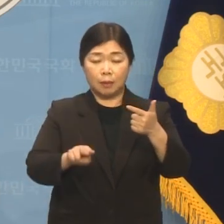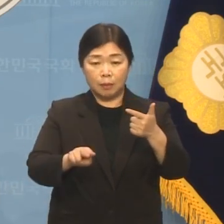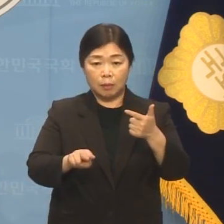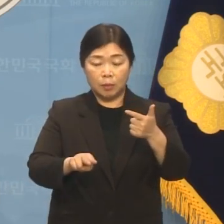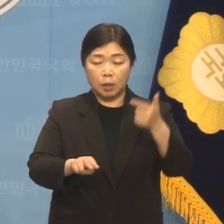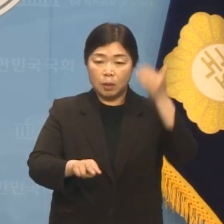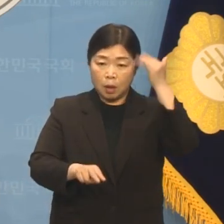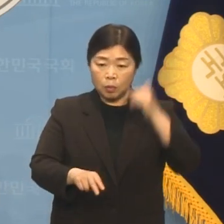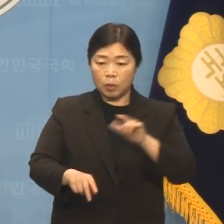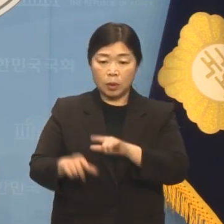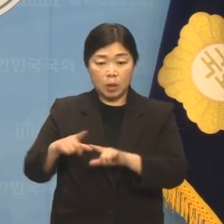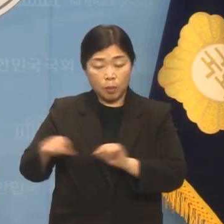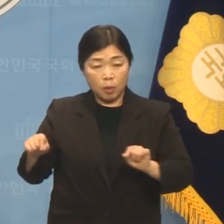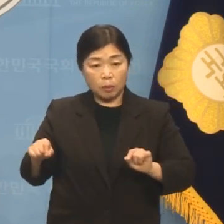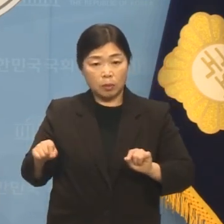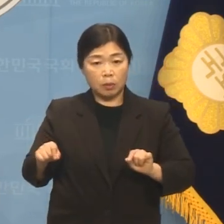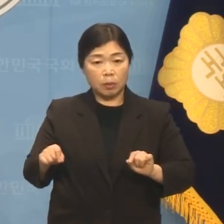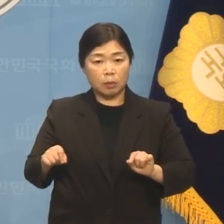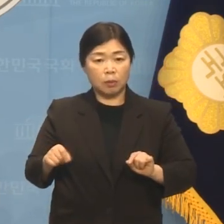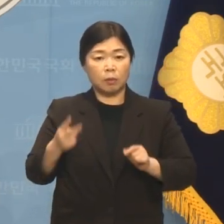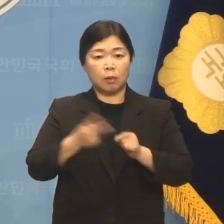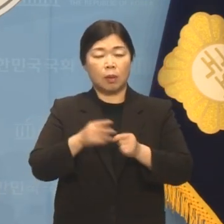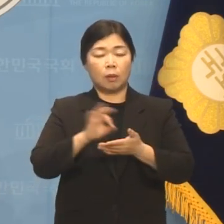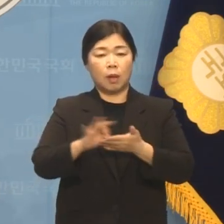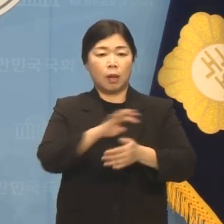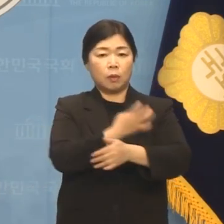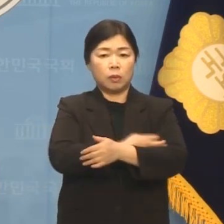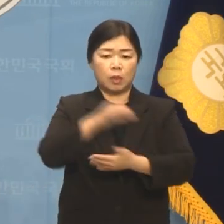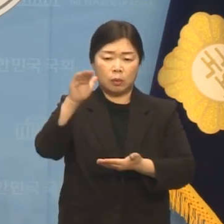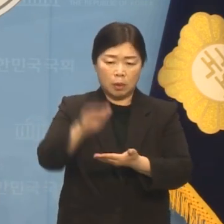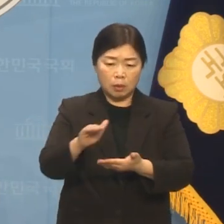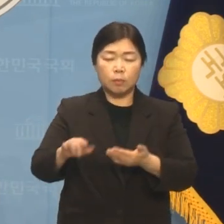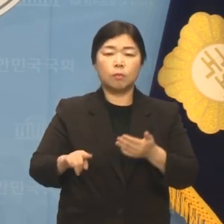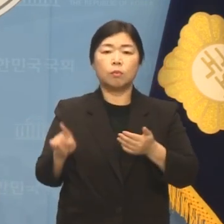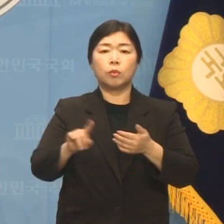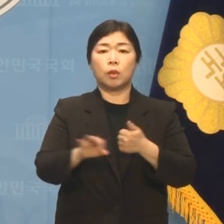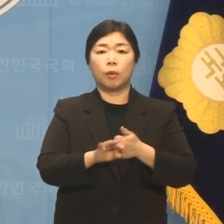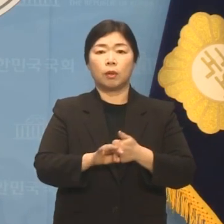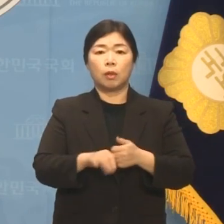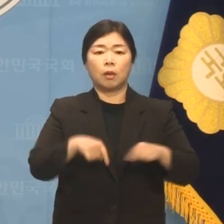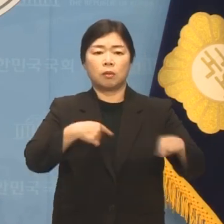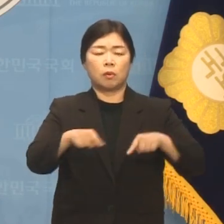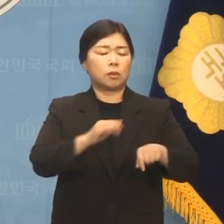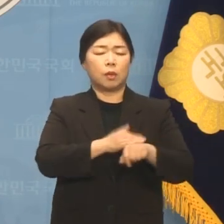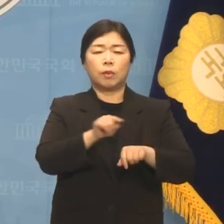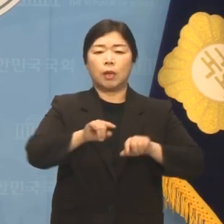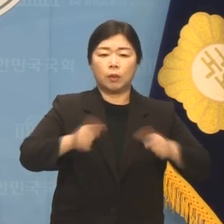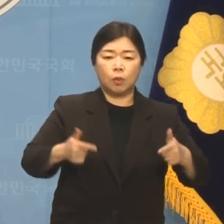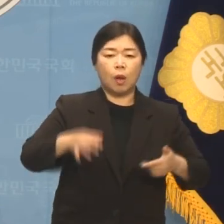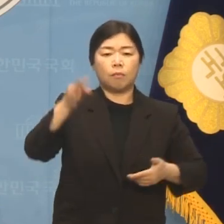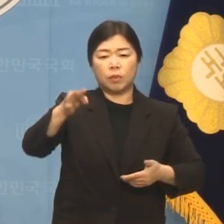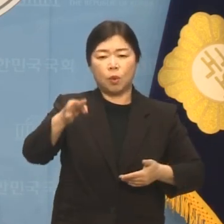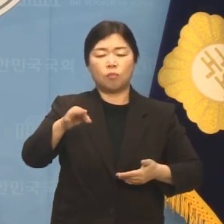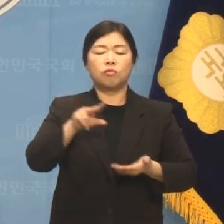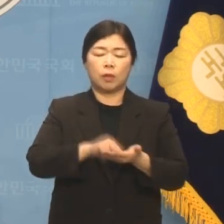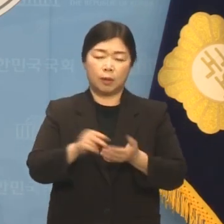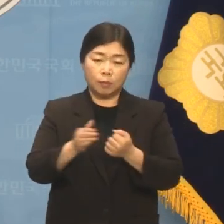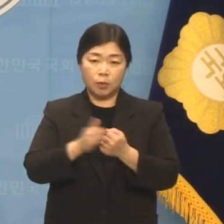한국과 일본 등이 재생에너지 비율이 낮은 이유는 정권의 압력 때문이 아니라 비용 단가